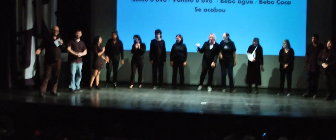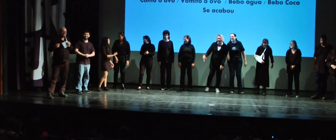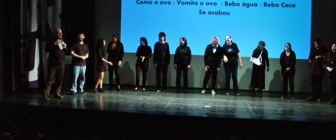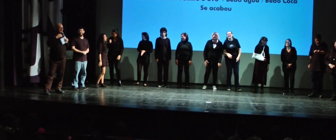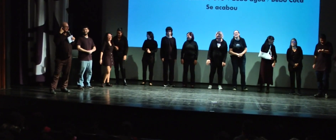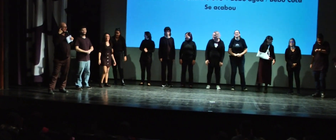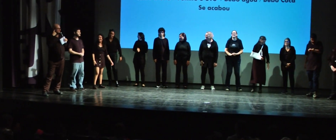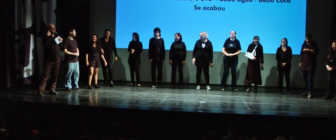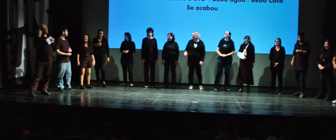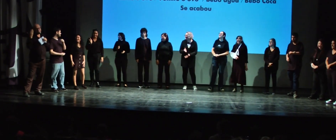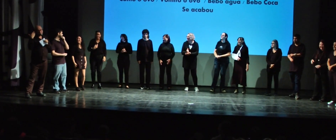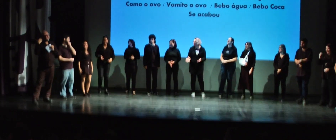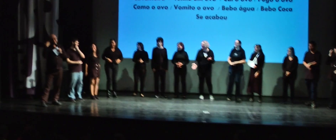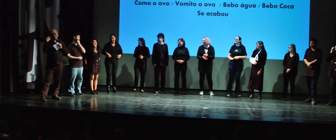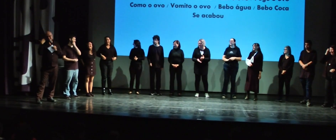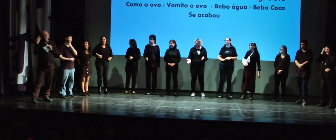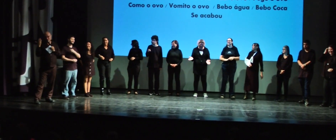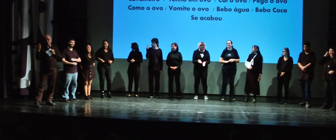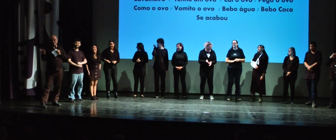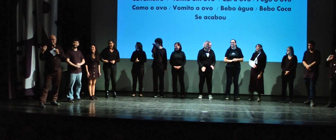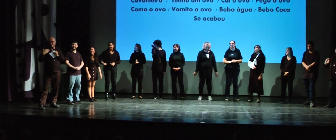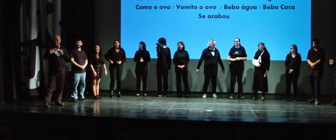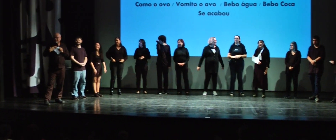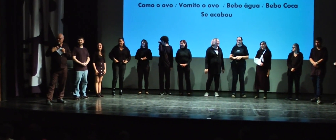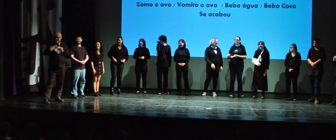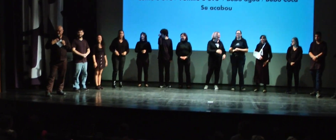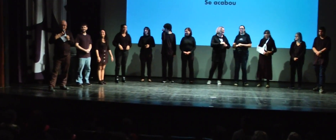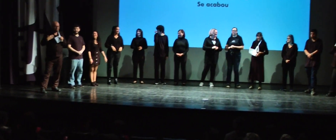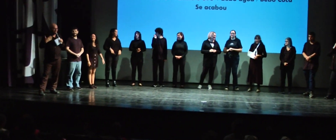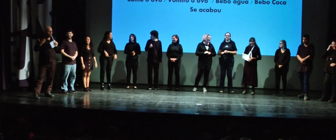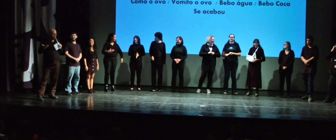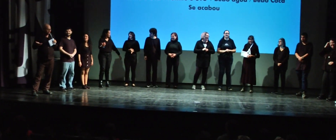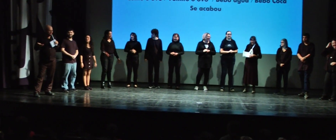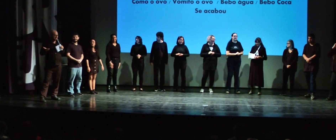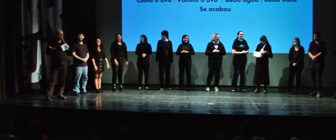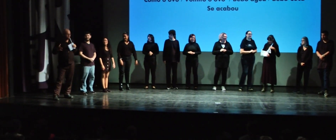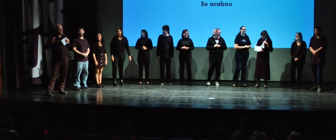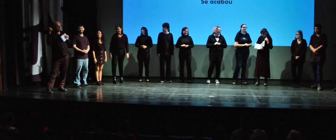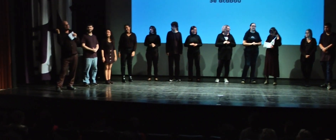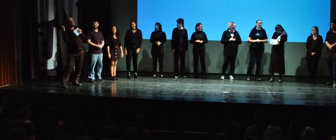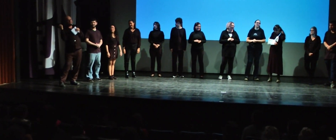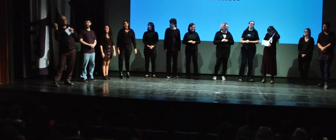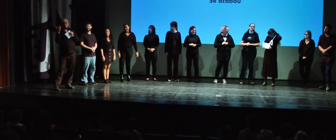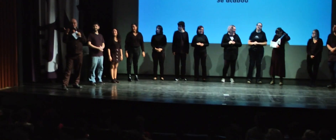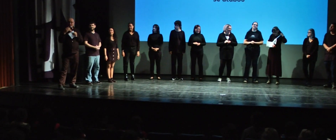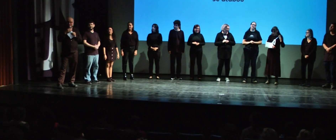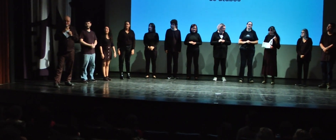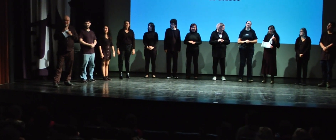vendo? Porque a nossa pista, né, sempre auditiva, é a nossa língua natural, que é o português. Então a gente se acorda nela, tá?